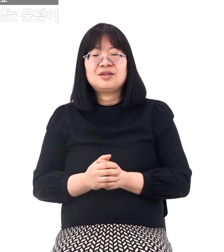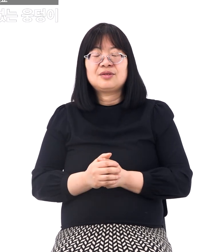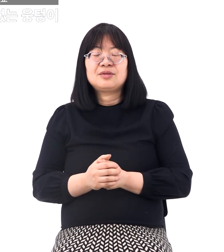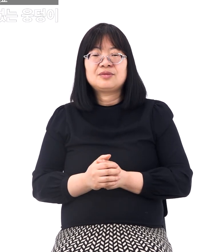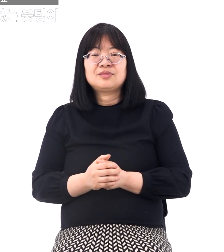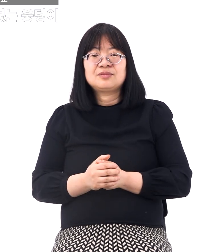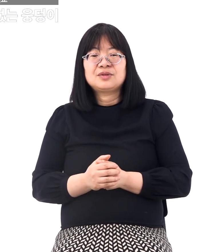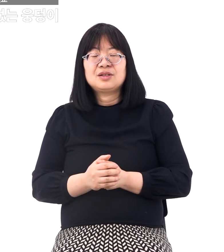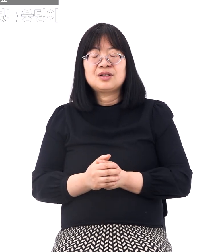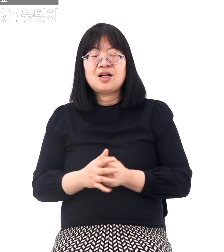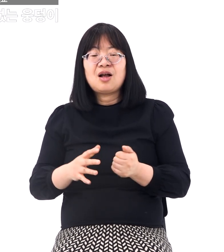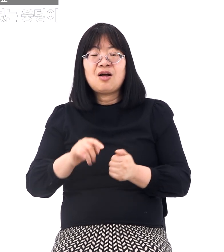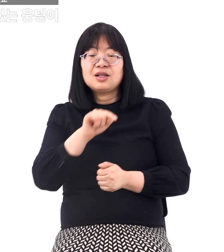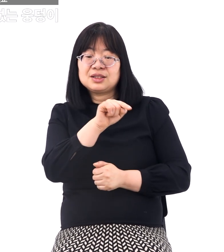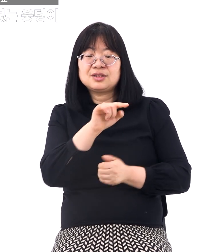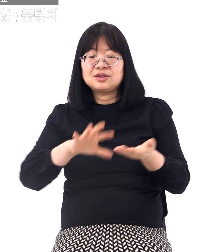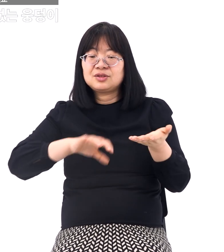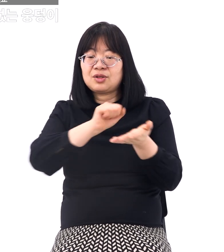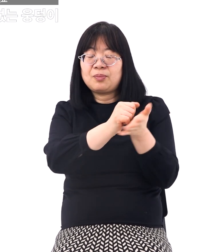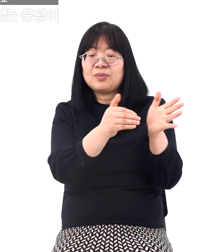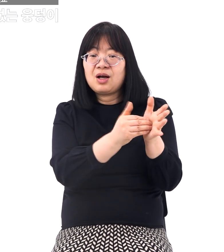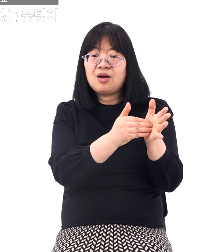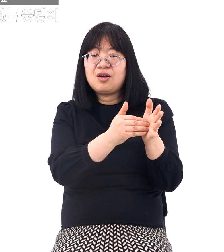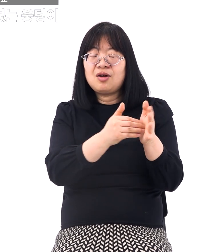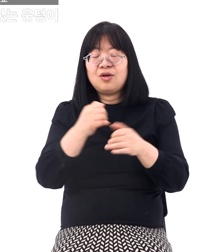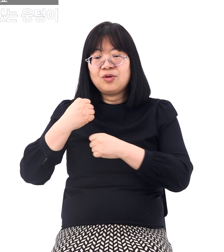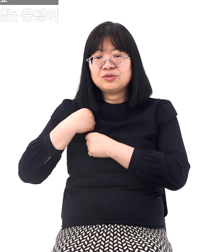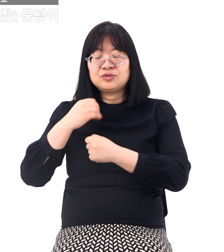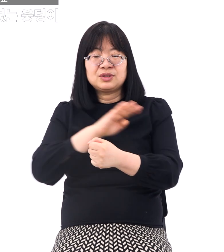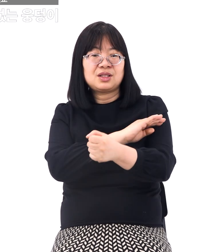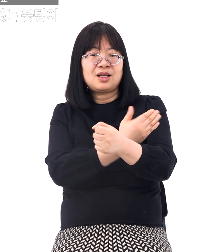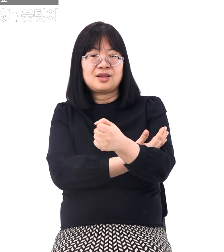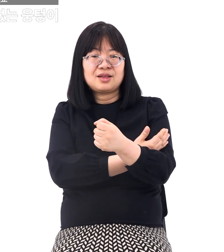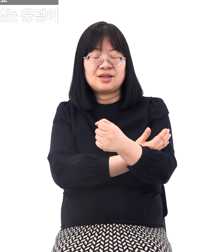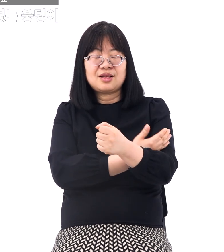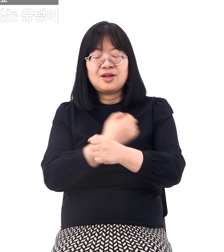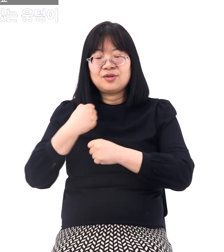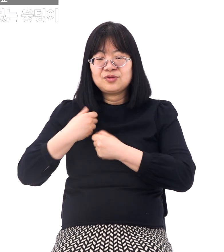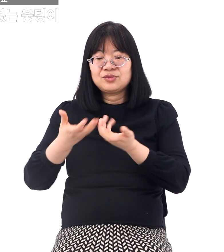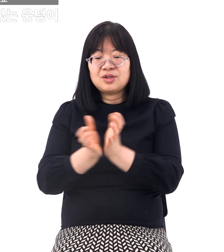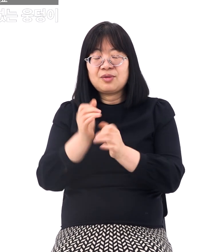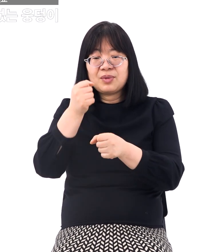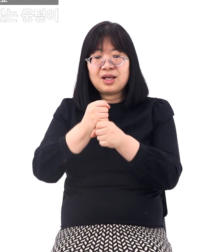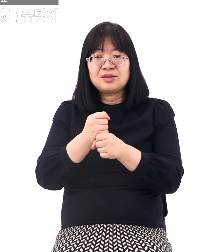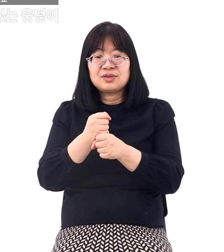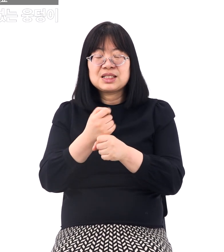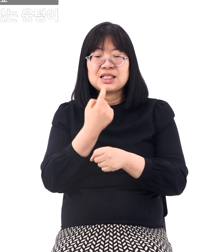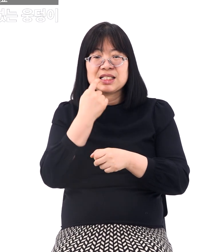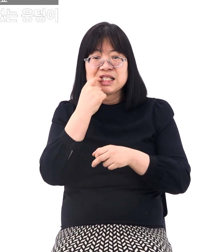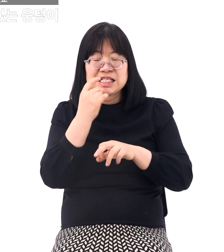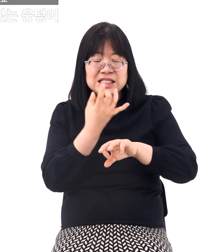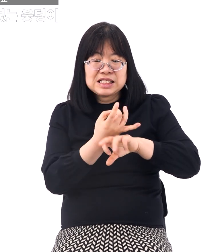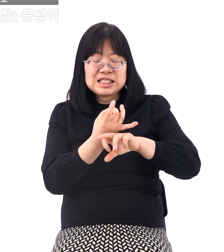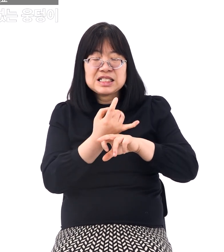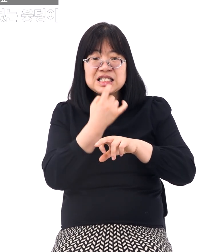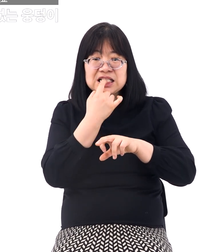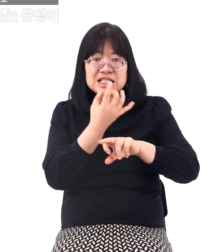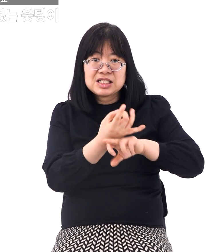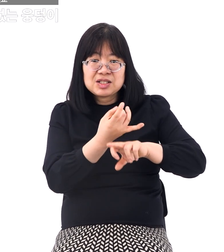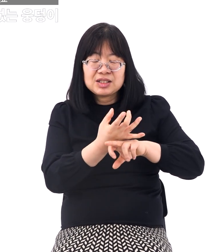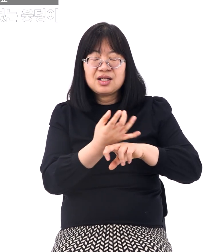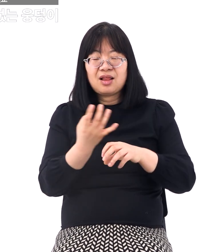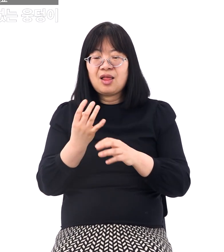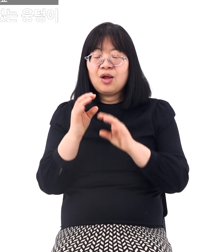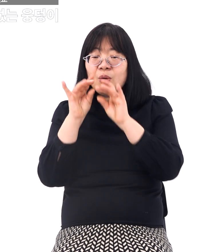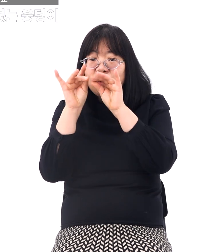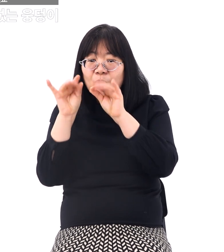그를 정복하시며 그의 권세를, 요새를 만들고 은금을 티끌처럼